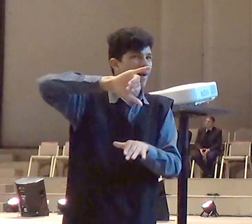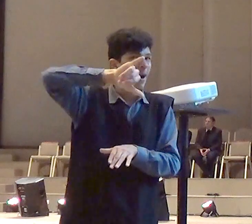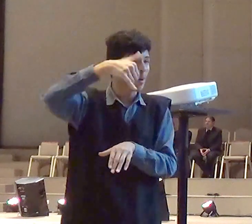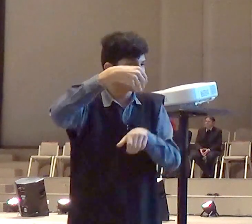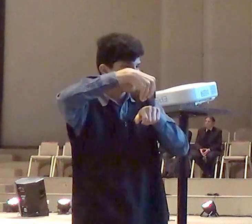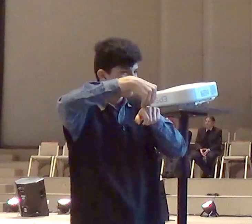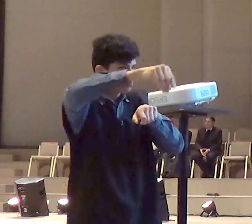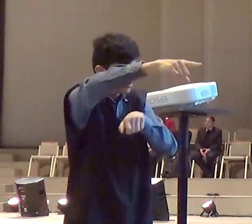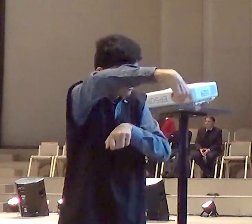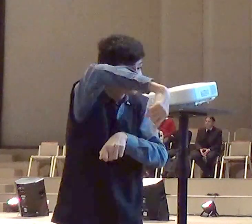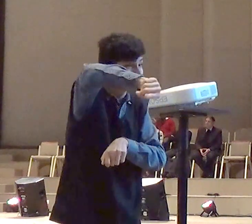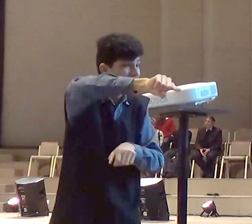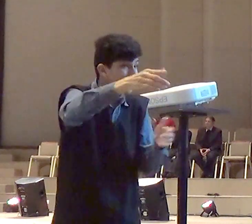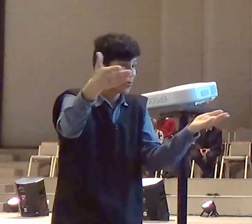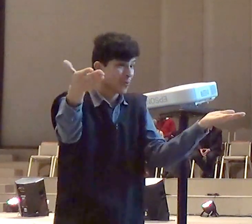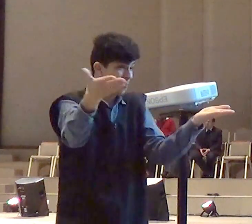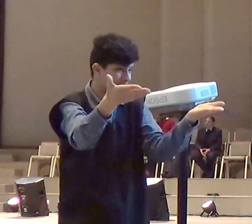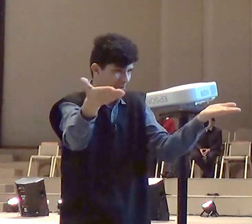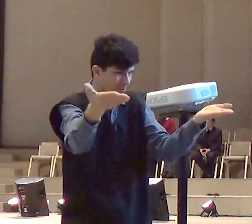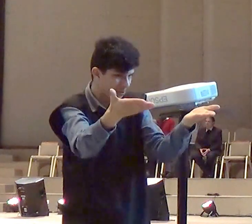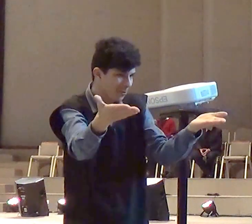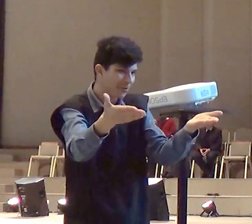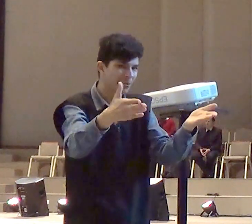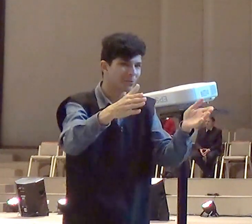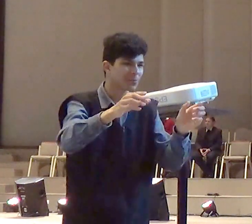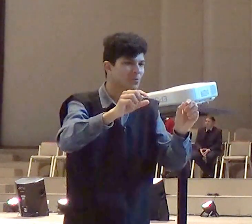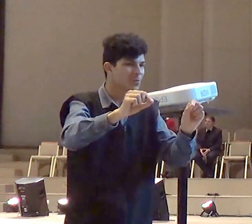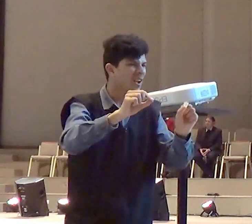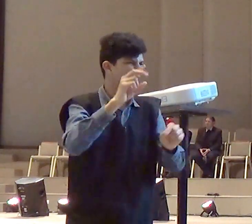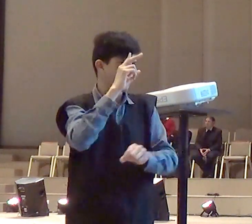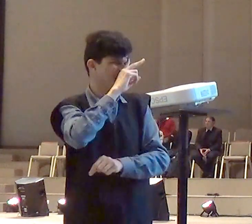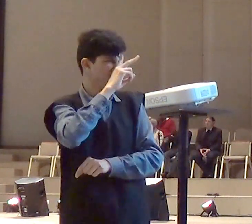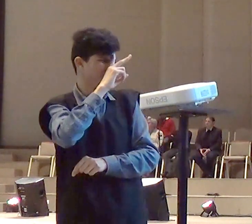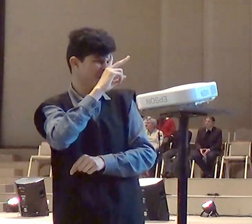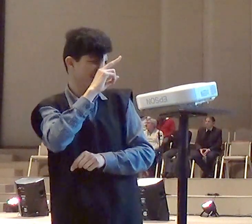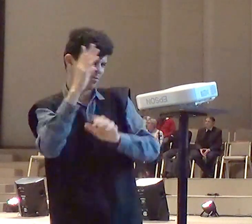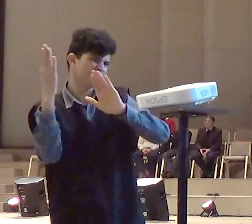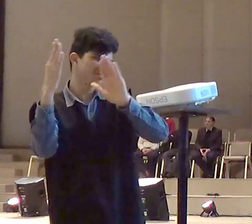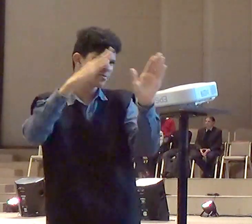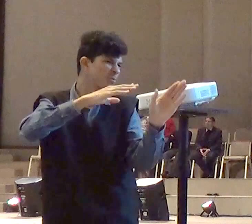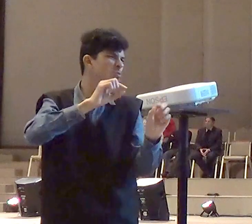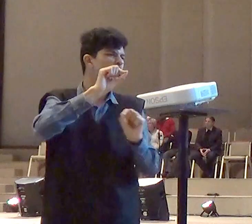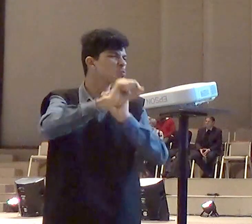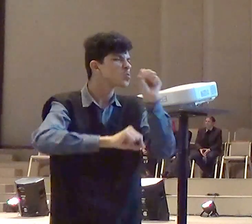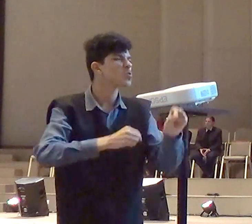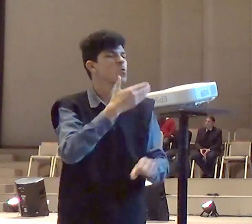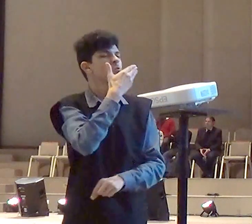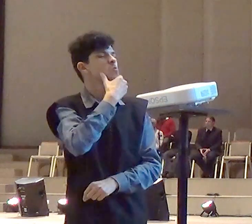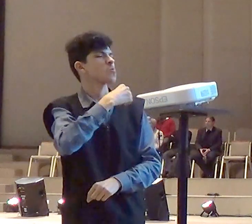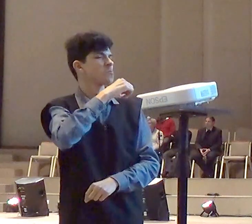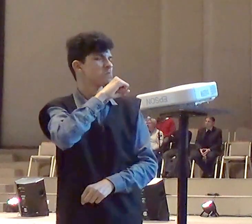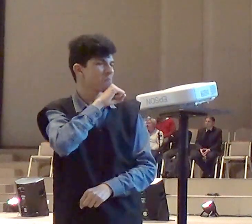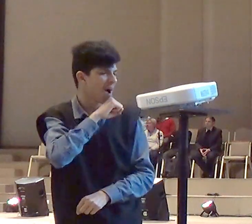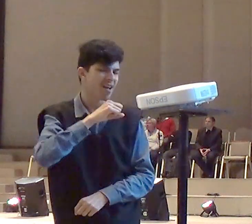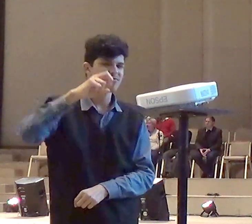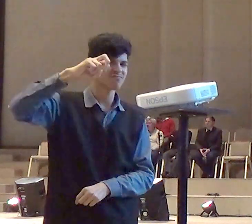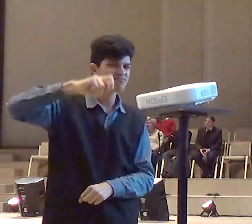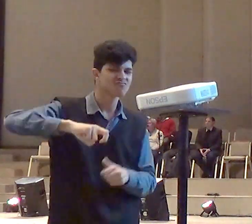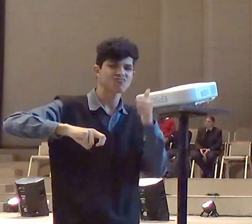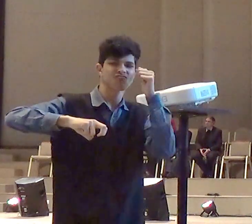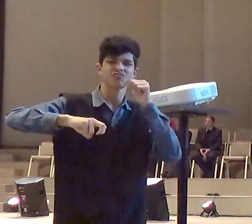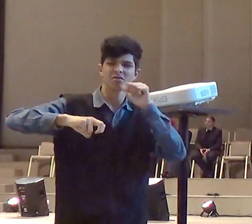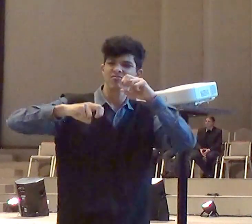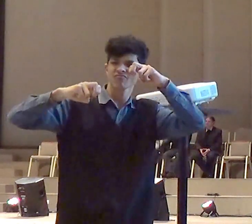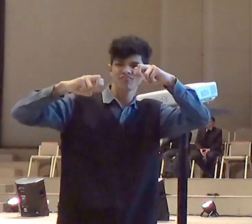hoje tava um papai e a mamãe sentados na mesa e Um Bebê não bem bebê Mas já